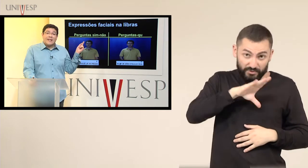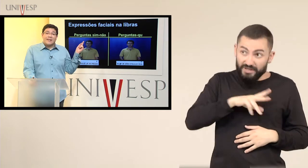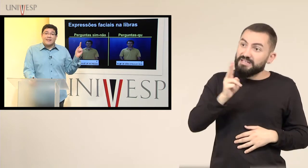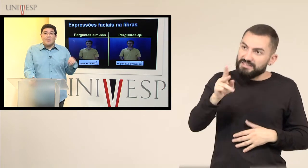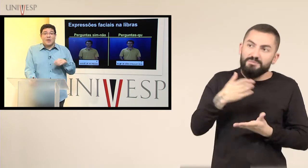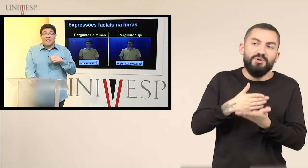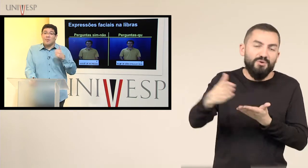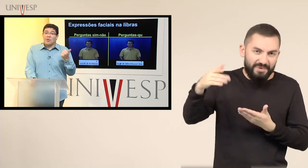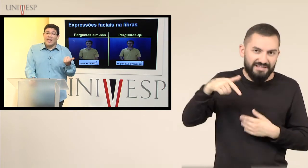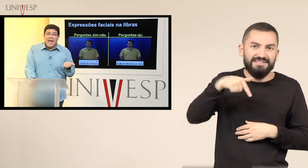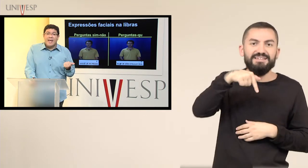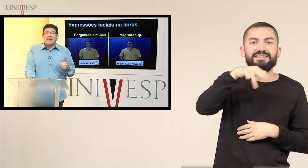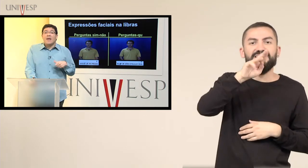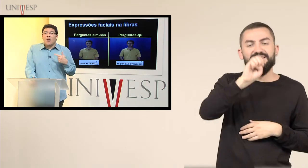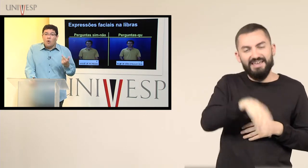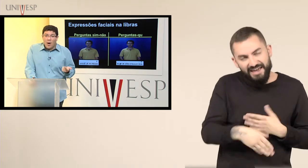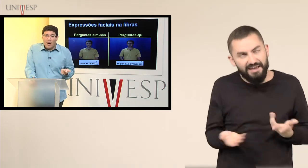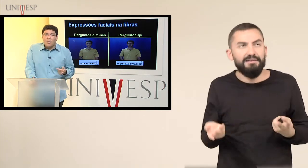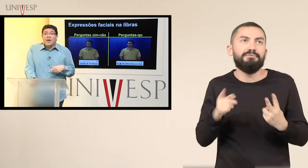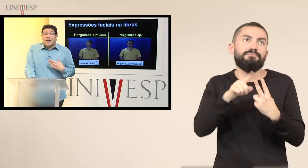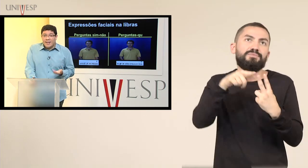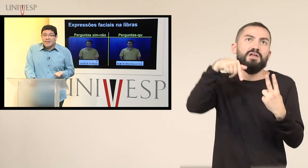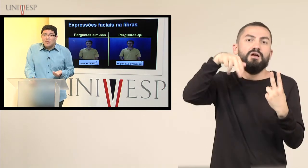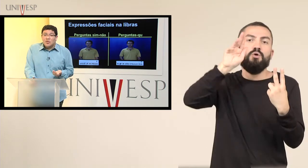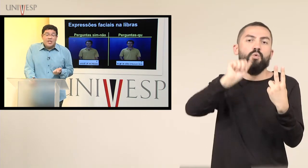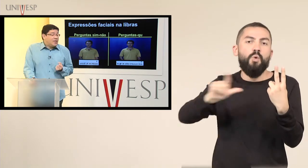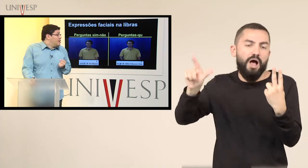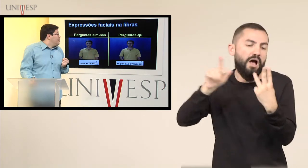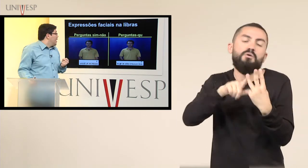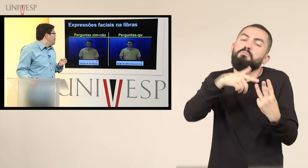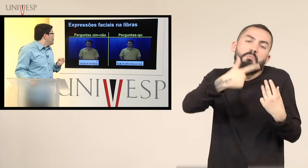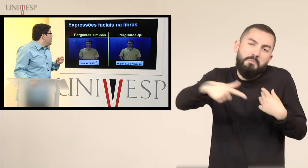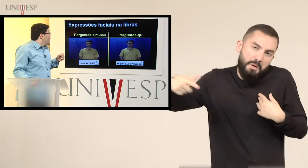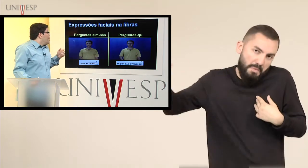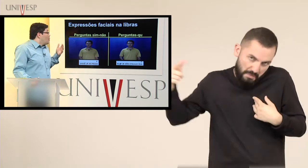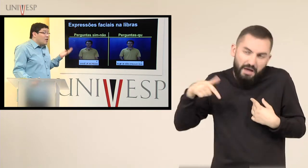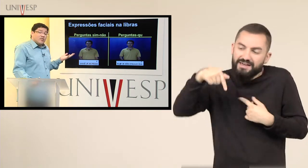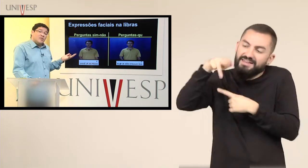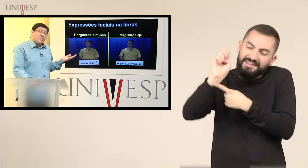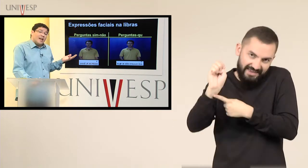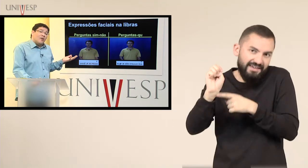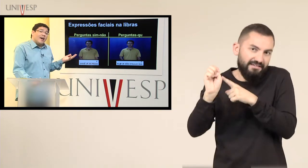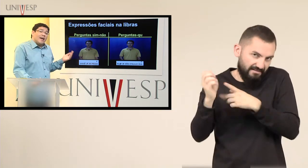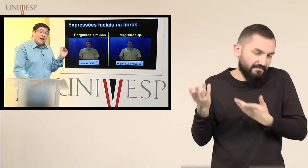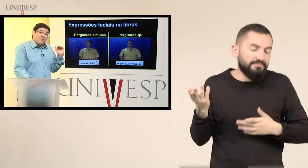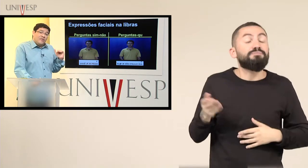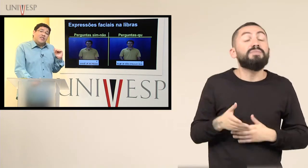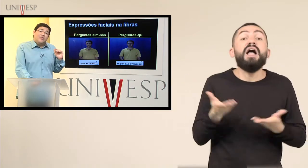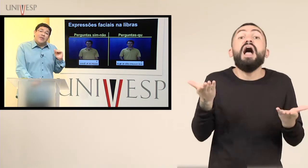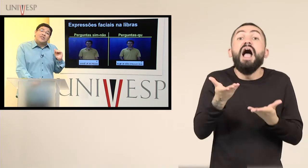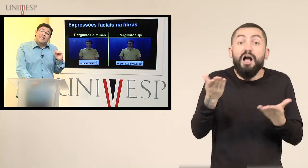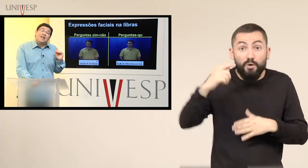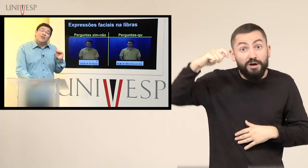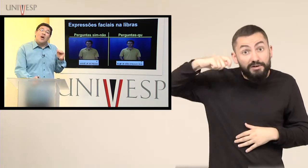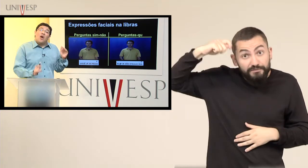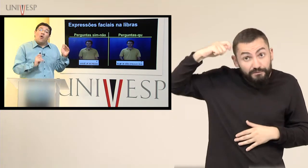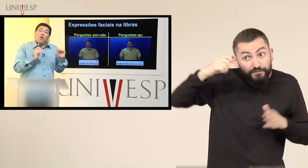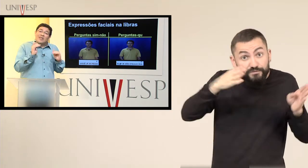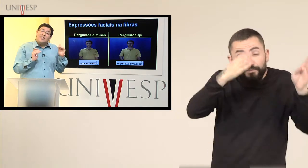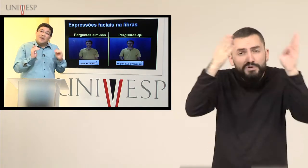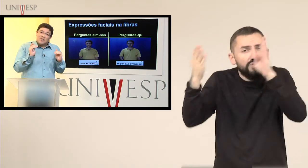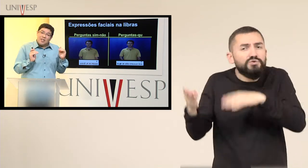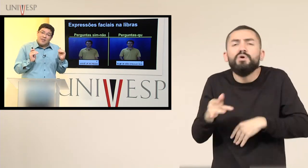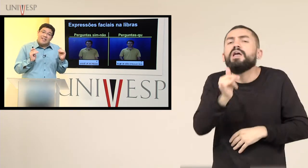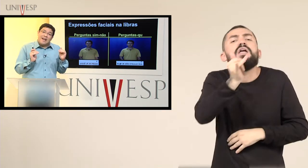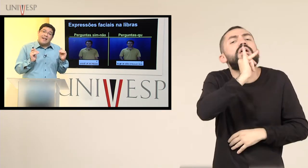com essas duas letras, né? Por exemplo, quem, qual e assim por diante, né? O que nós vamos ver agora é um vídeo ilustrando como